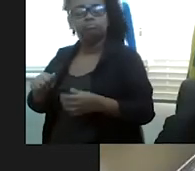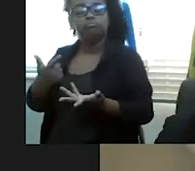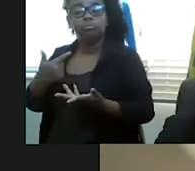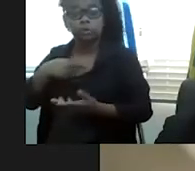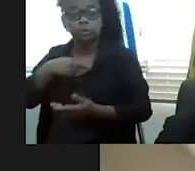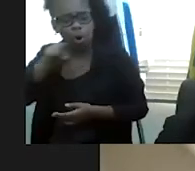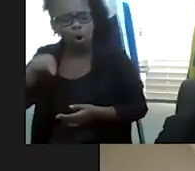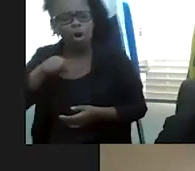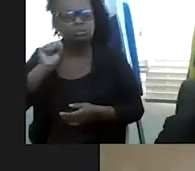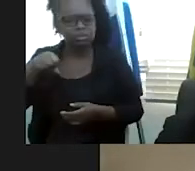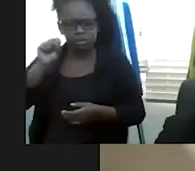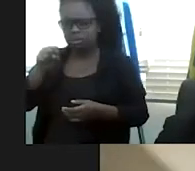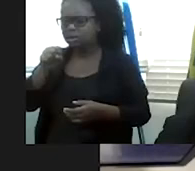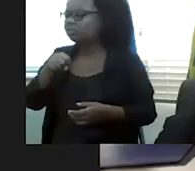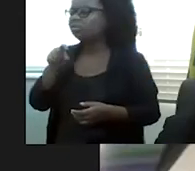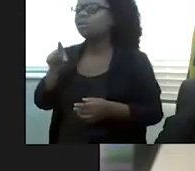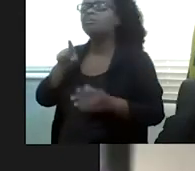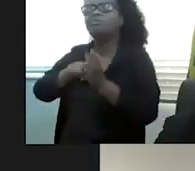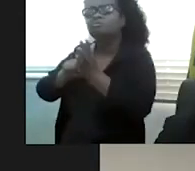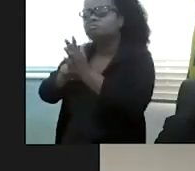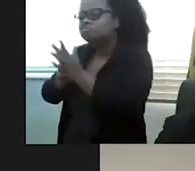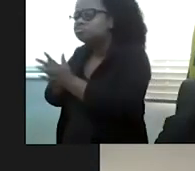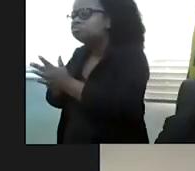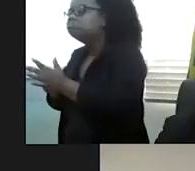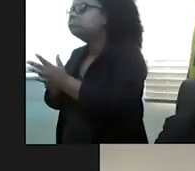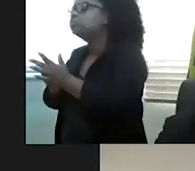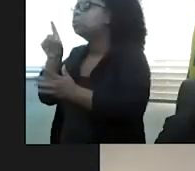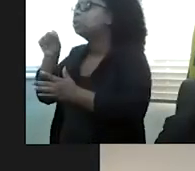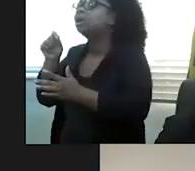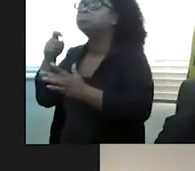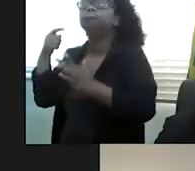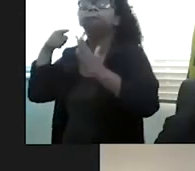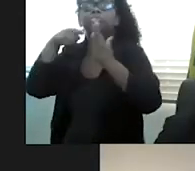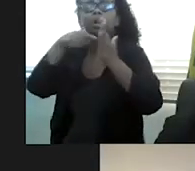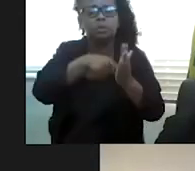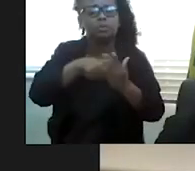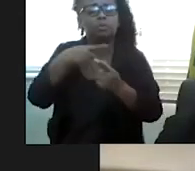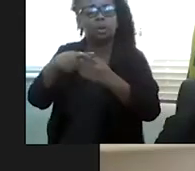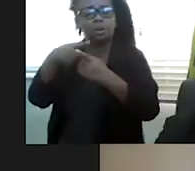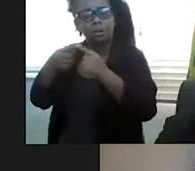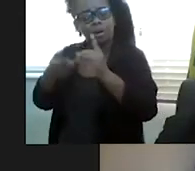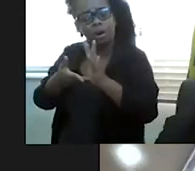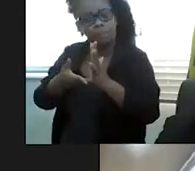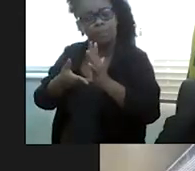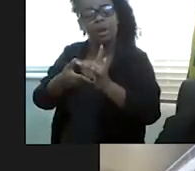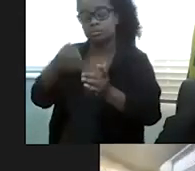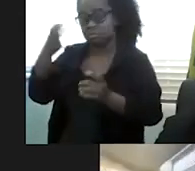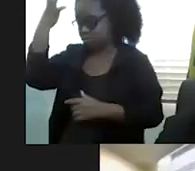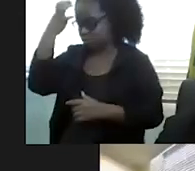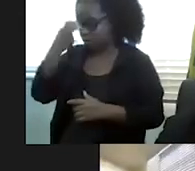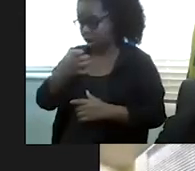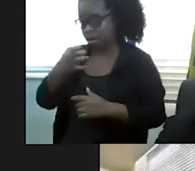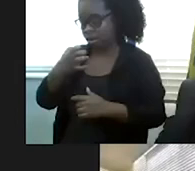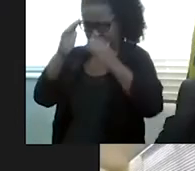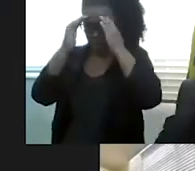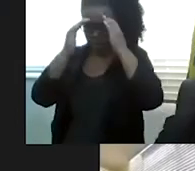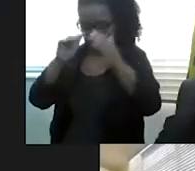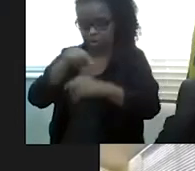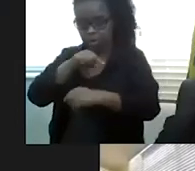aí tragas a esta casa, né, que é uma casa séria, uma casa de respeito, e nós